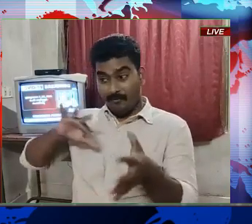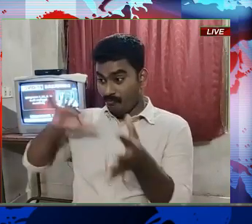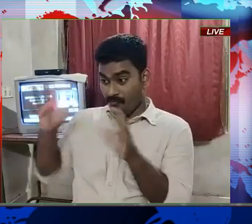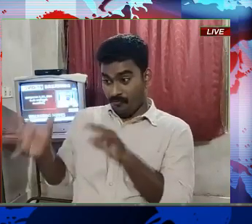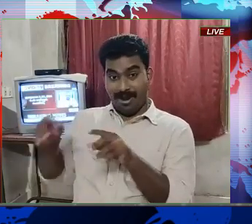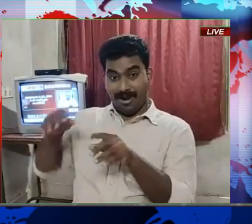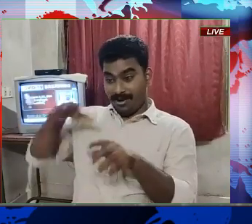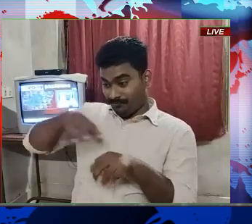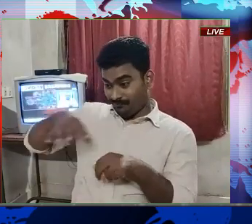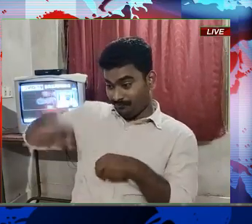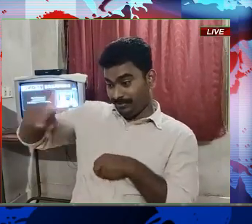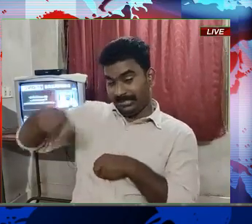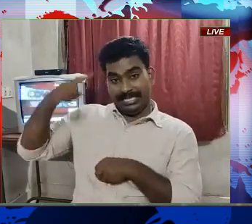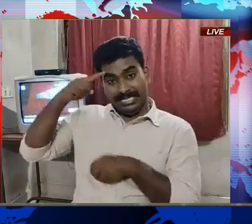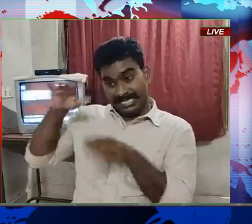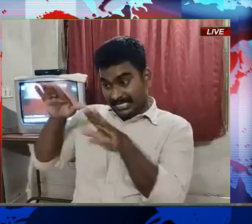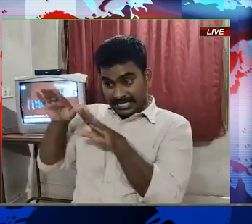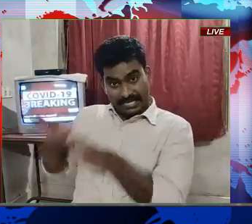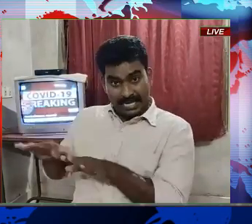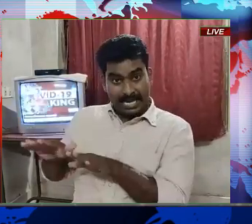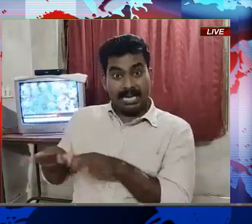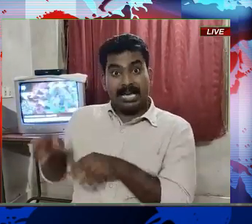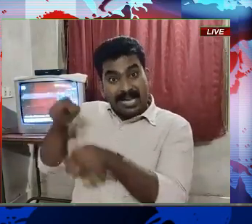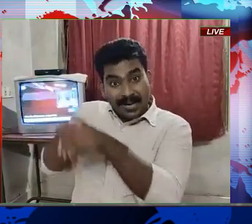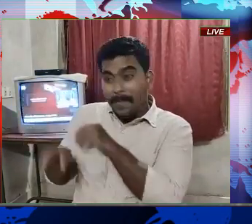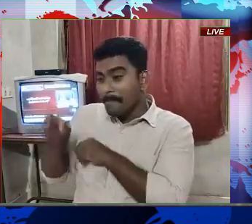ഉണ്ടാകുന്നത്. അതുകൊണ്ട് തന്നെ